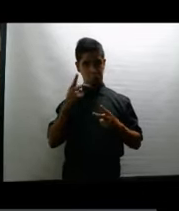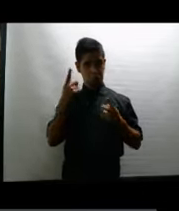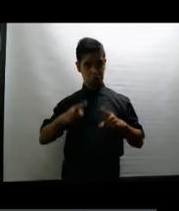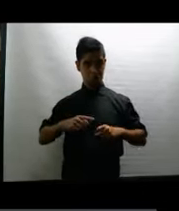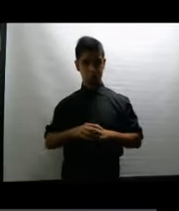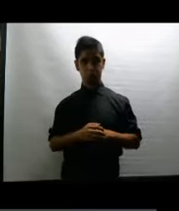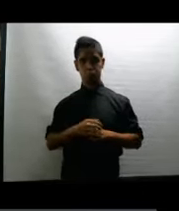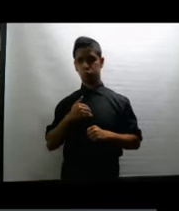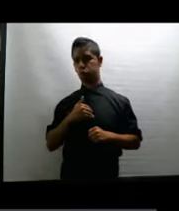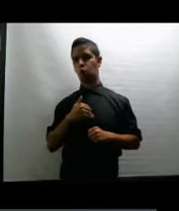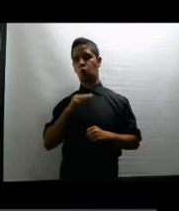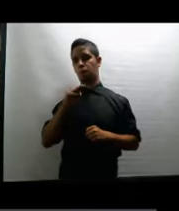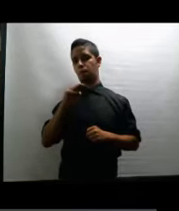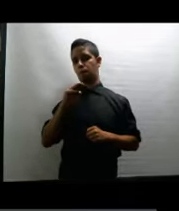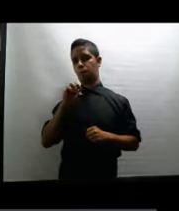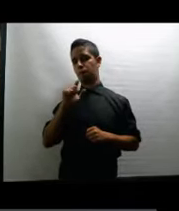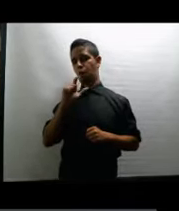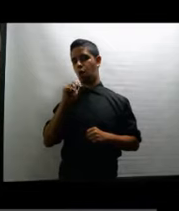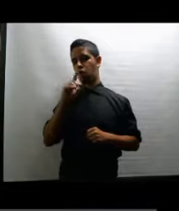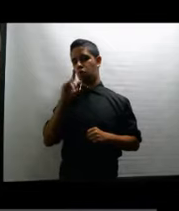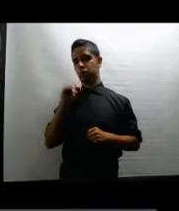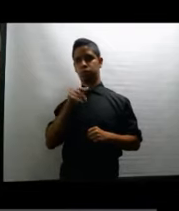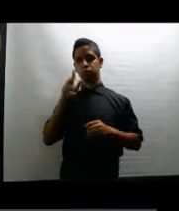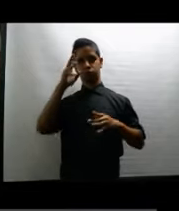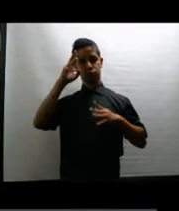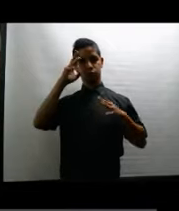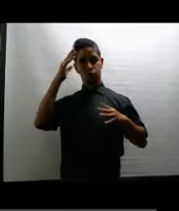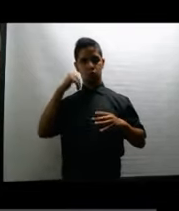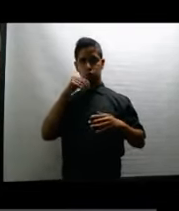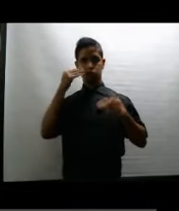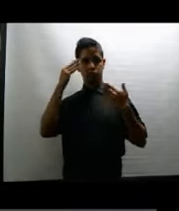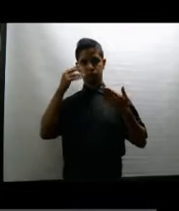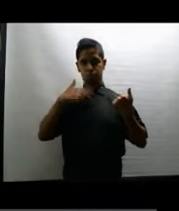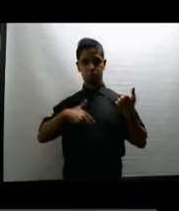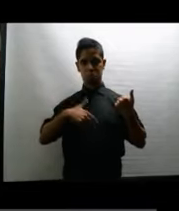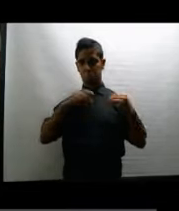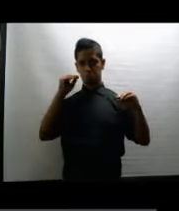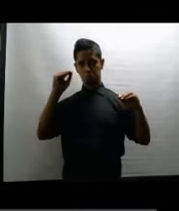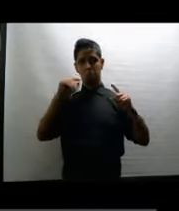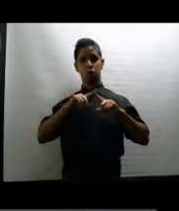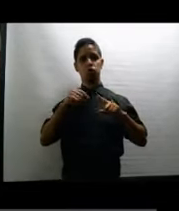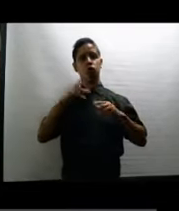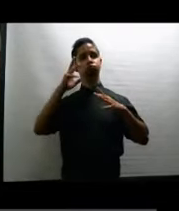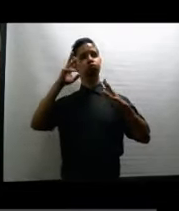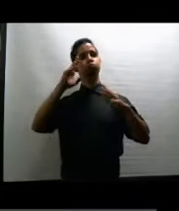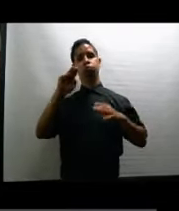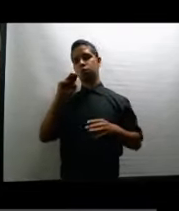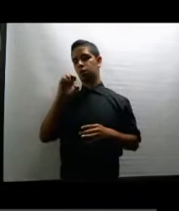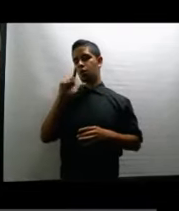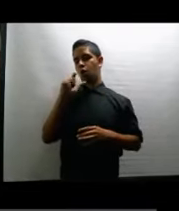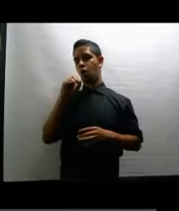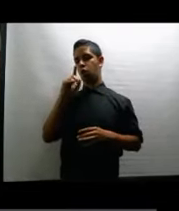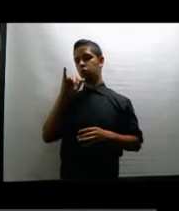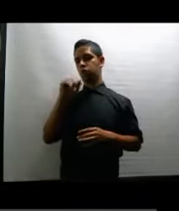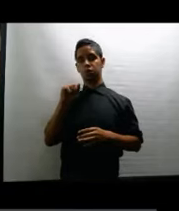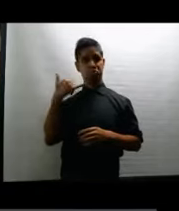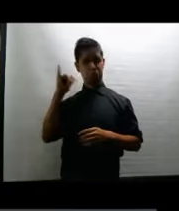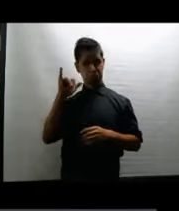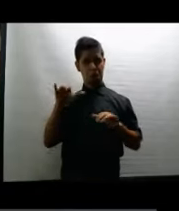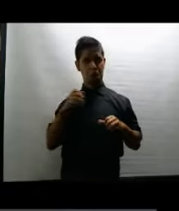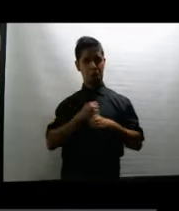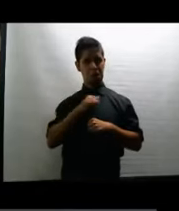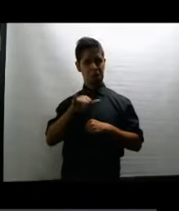Me inventaba las melodías. No tenía un instrumento porque no tocaba un instrumento. Pero me inventaba melodías. Digo, también a veces lo hago todavía.